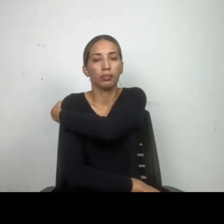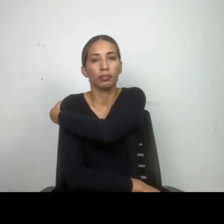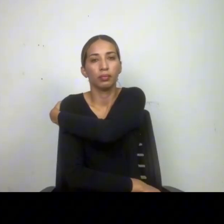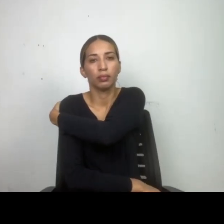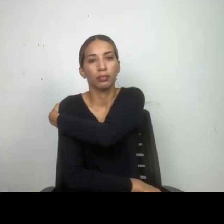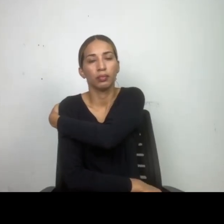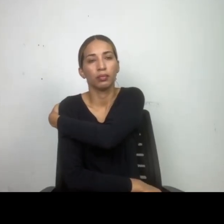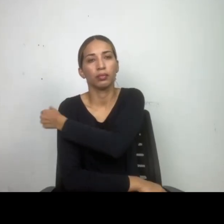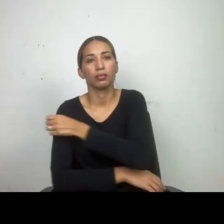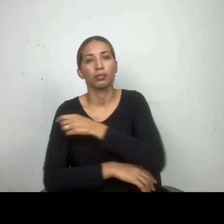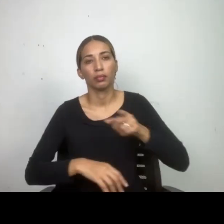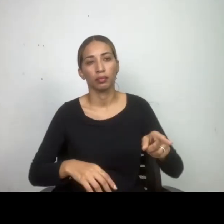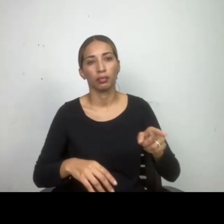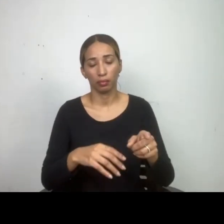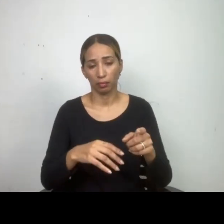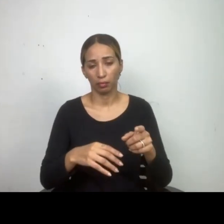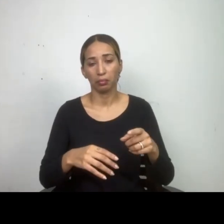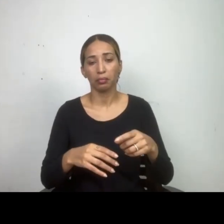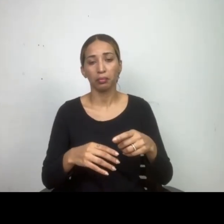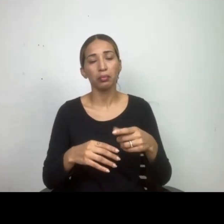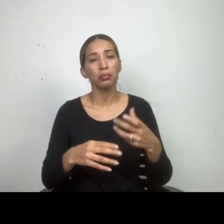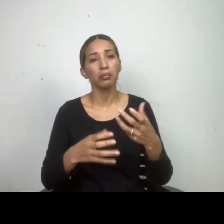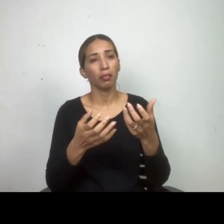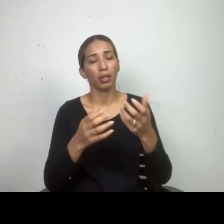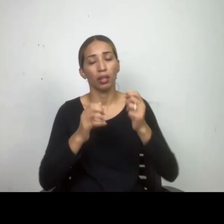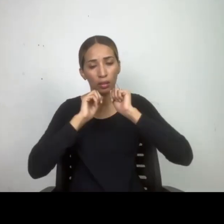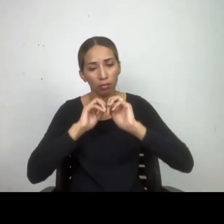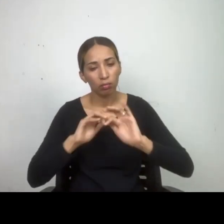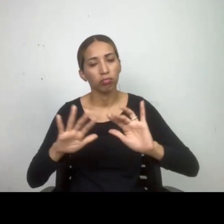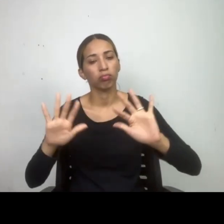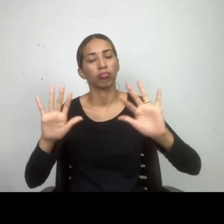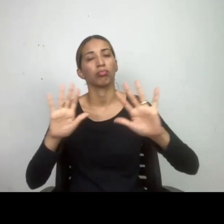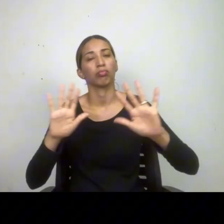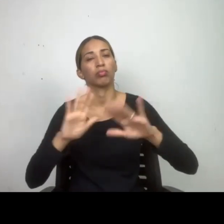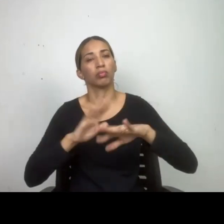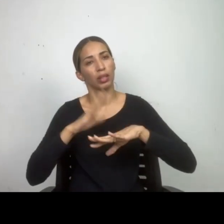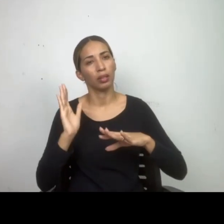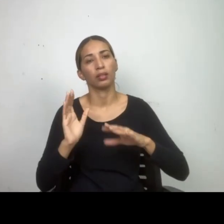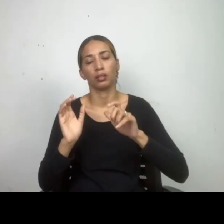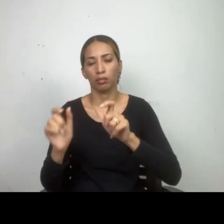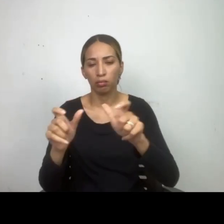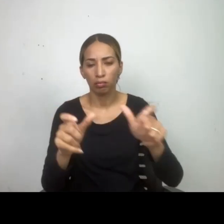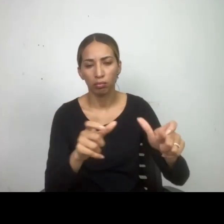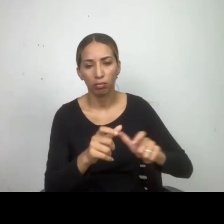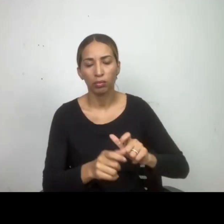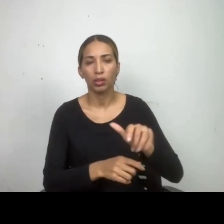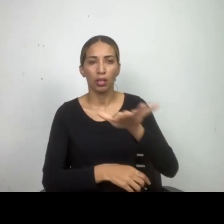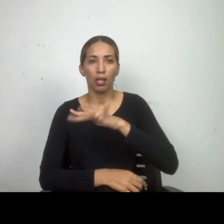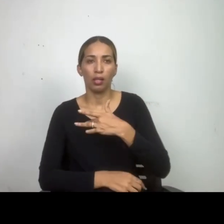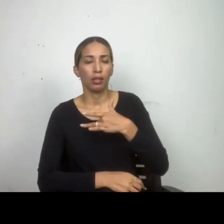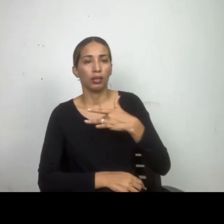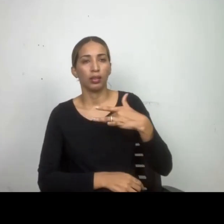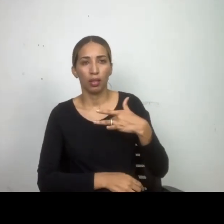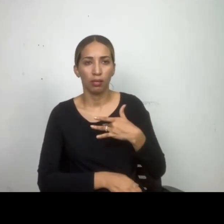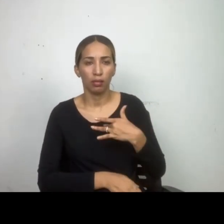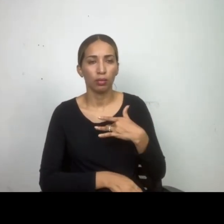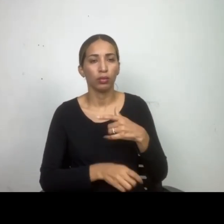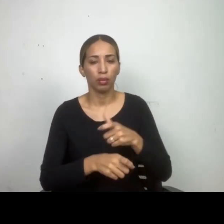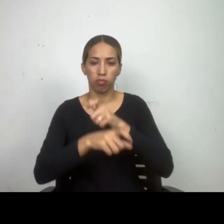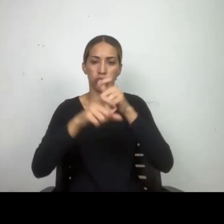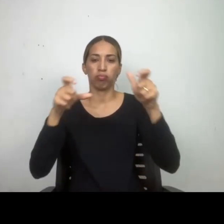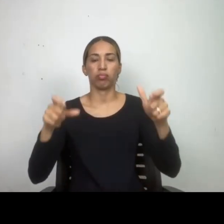expandir e retomar, né, a rede de saúde, a rede pública de saúde, por um lado, mas, ao mesmo tempo, ele